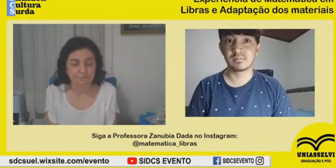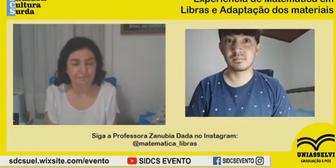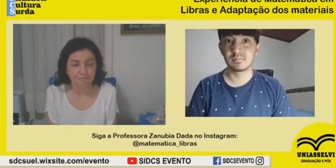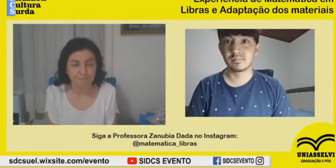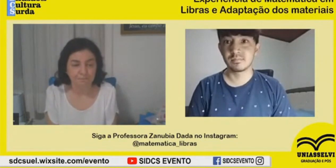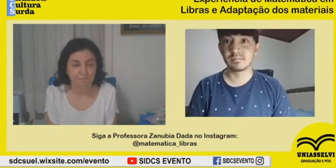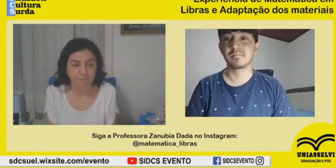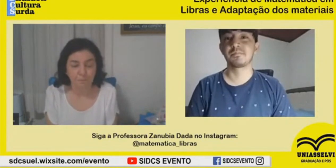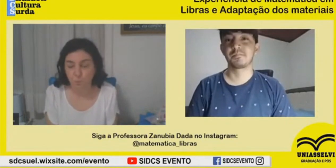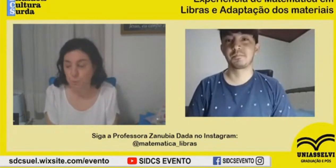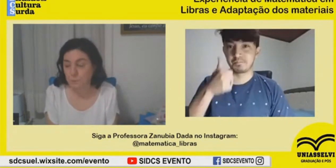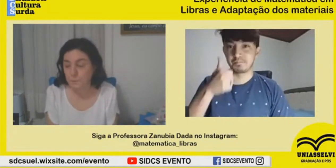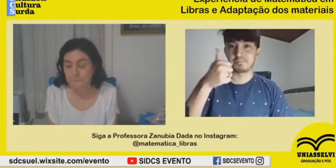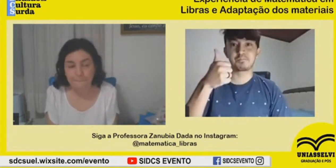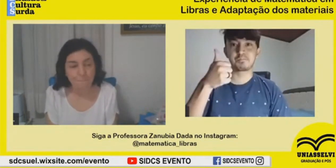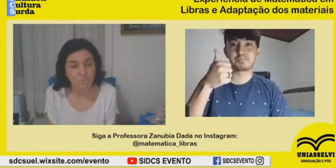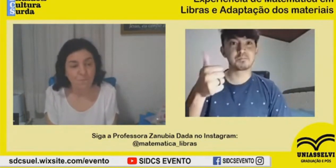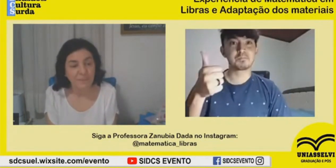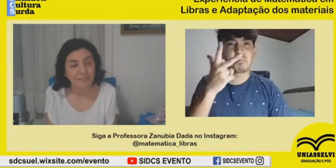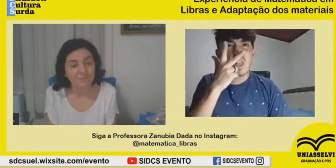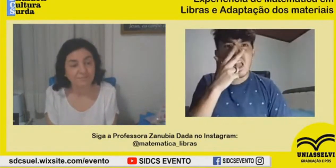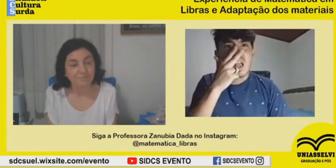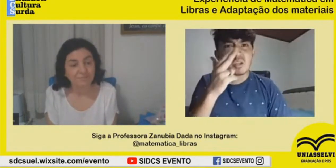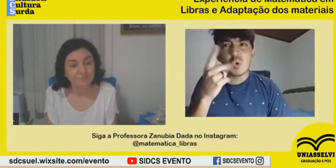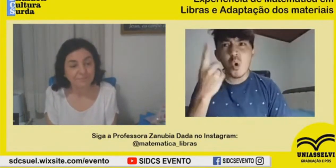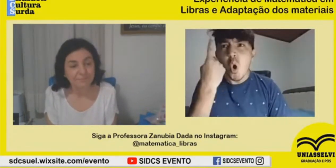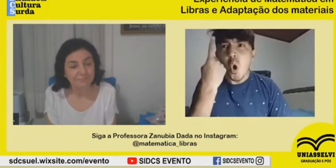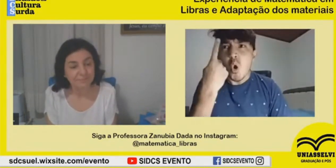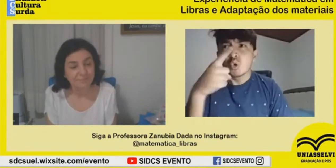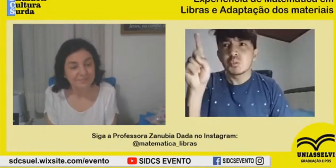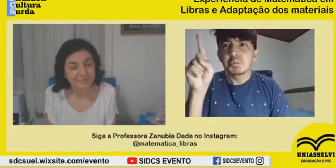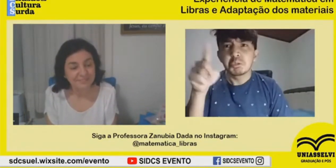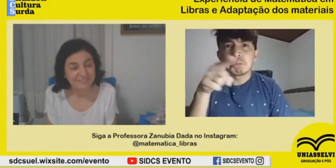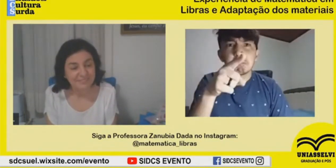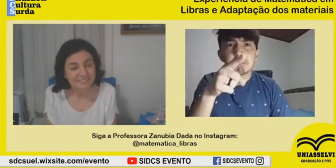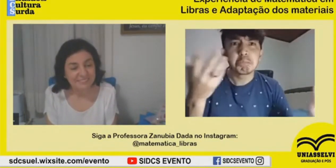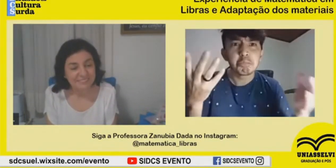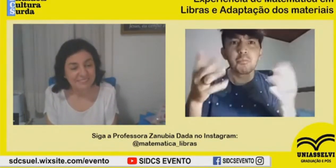Vamos ver se ano que vem eu consiga. Tomara.